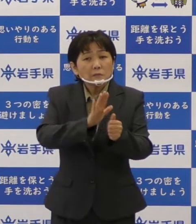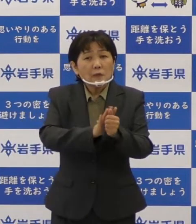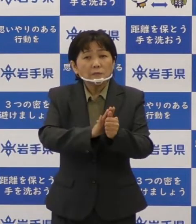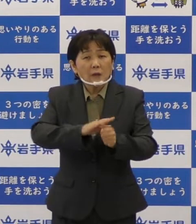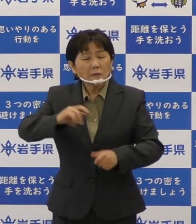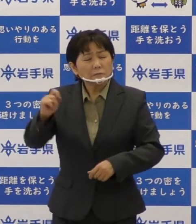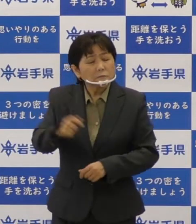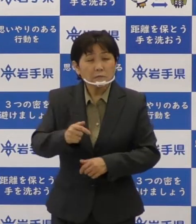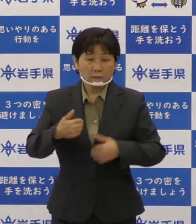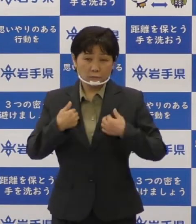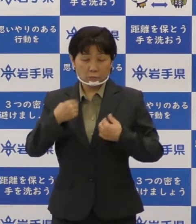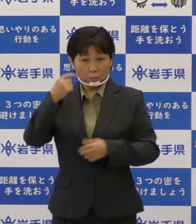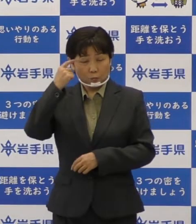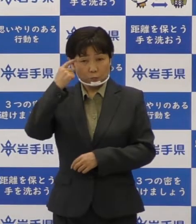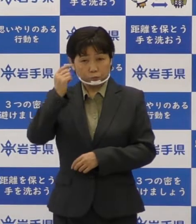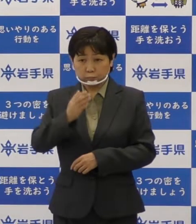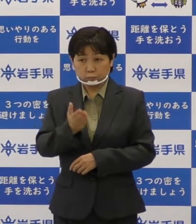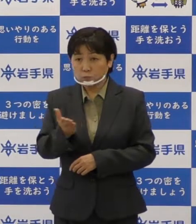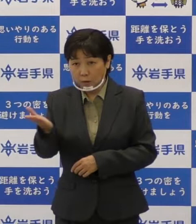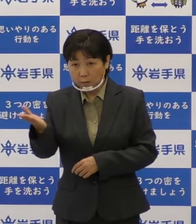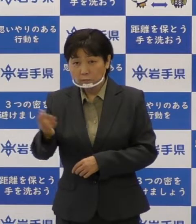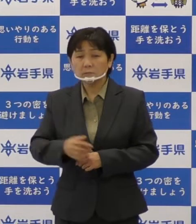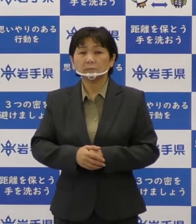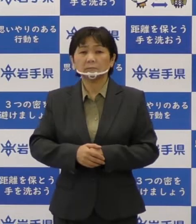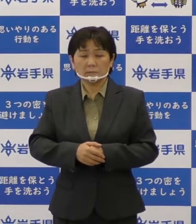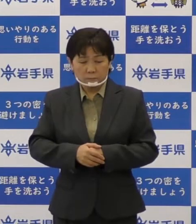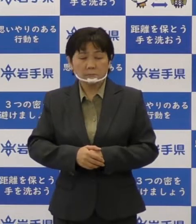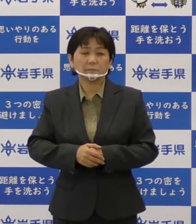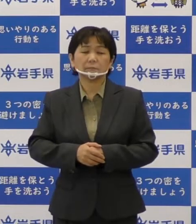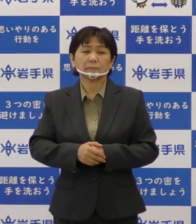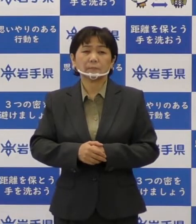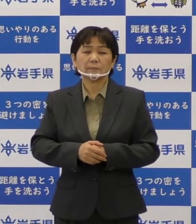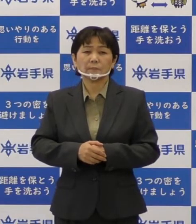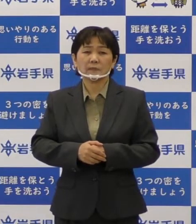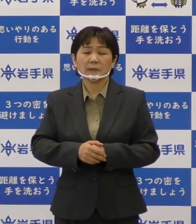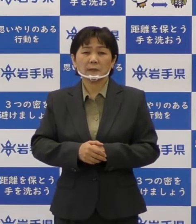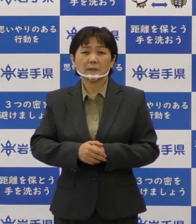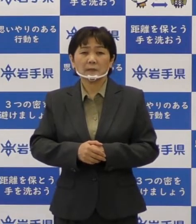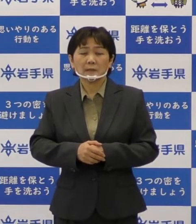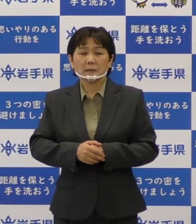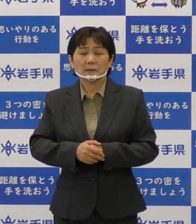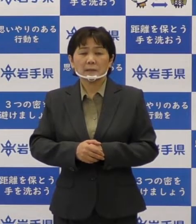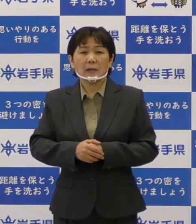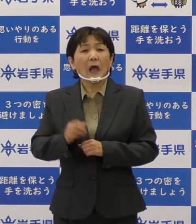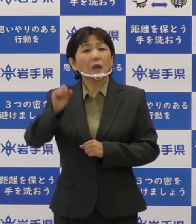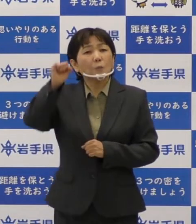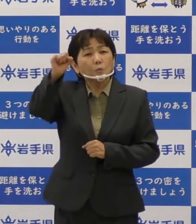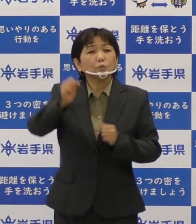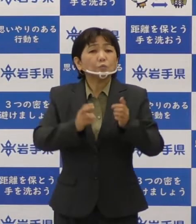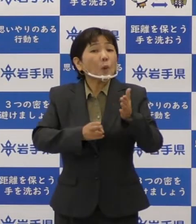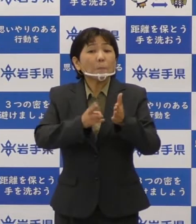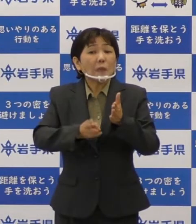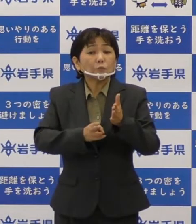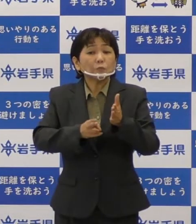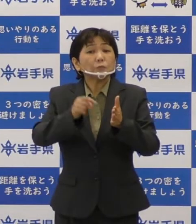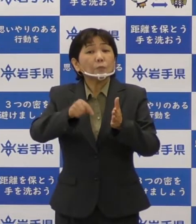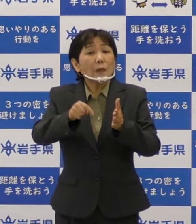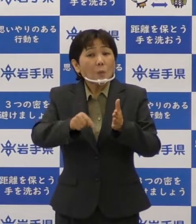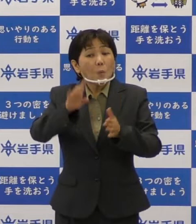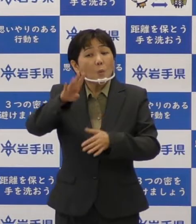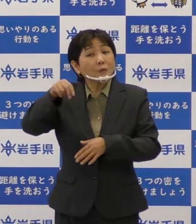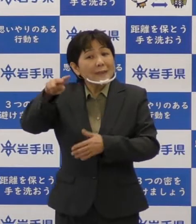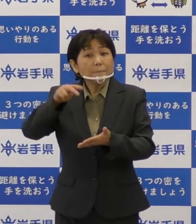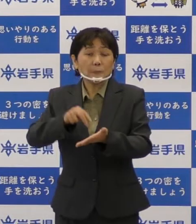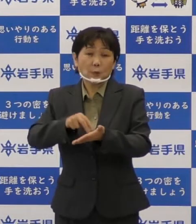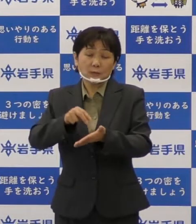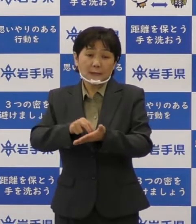、 ゴートゥートラベルの検査員などでこう復活させるべきというのは、もう、